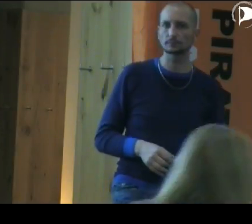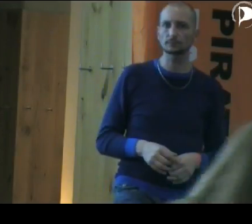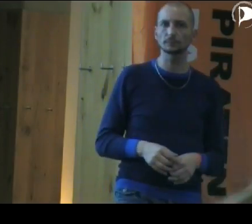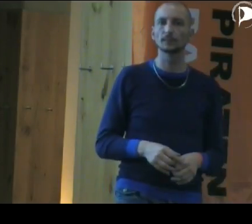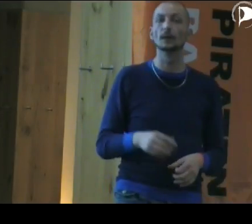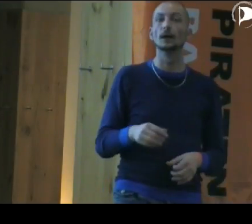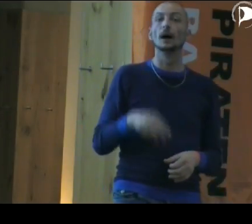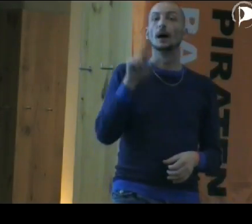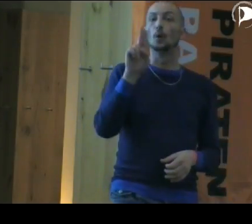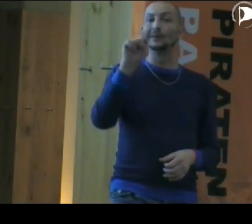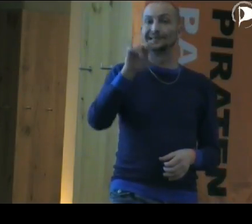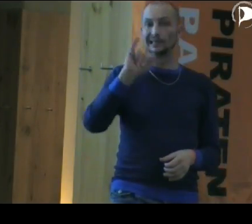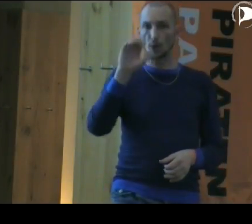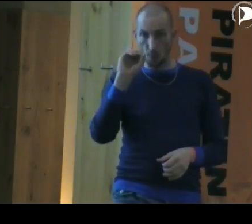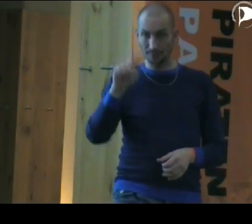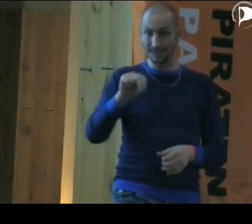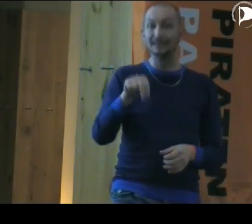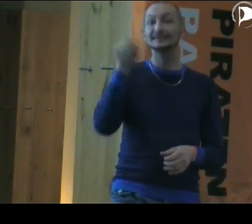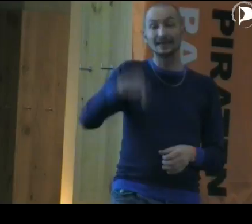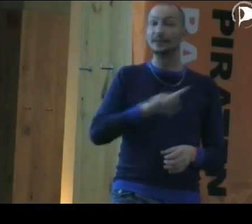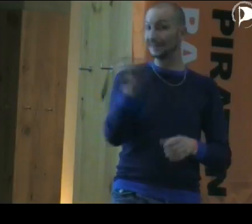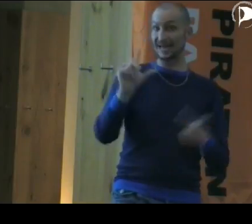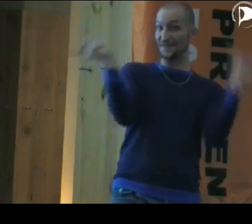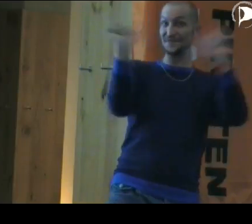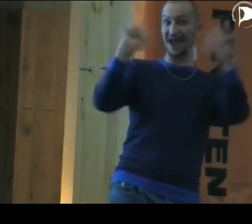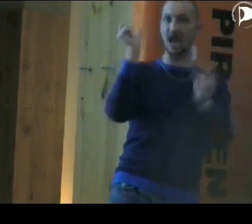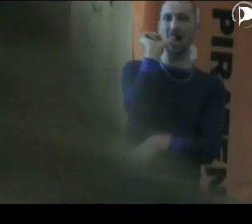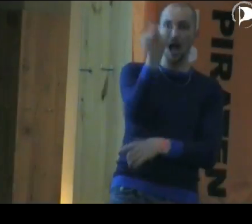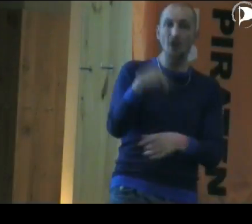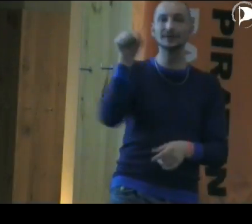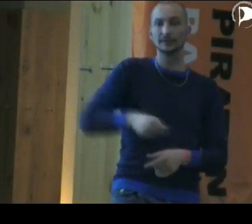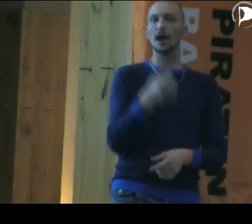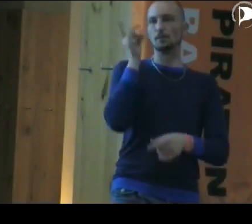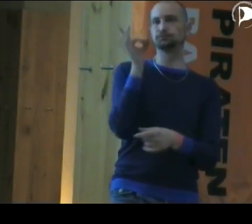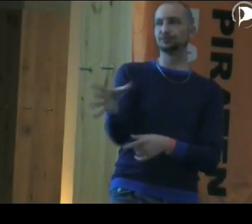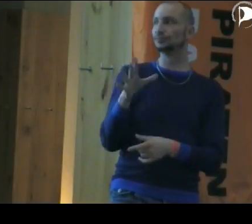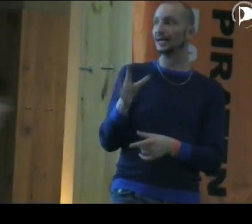bereichen gehören nicht gefallen sondern gefordert sich bedanken da habe ich zuletzt